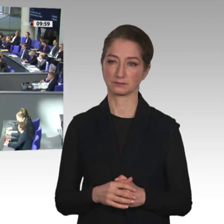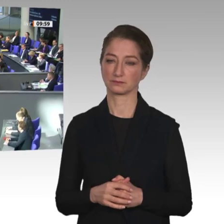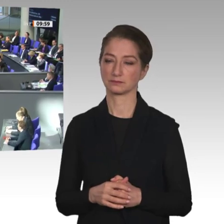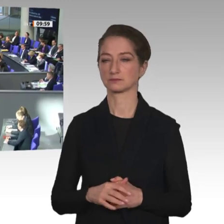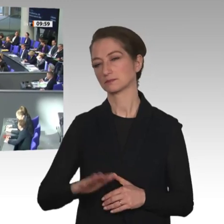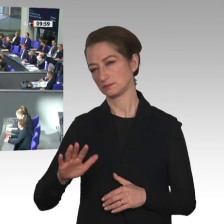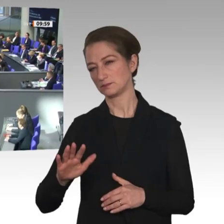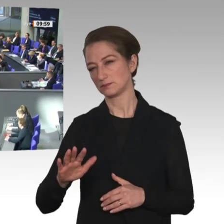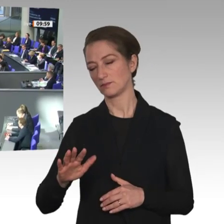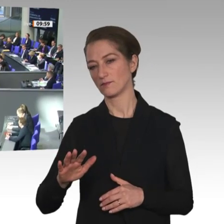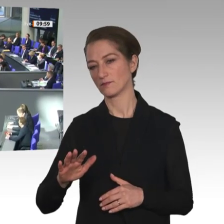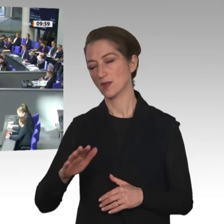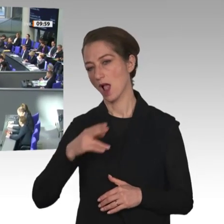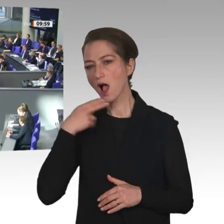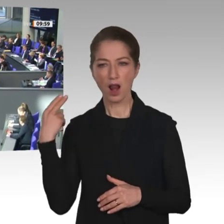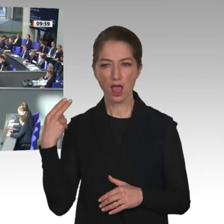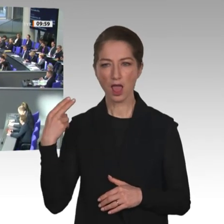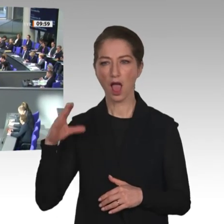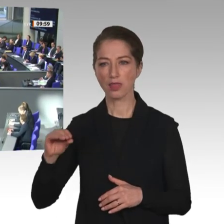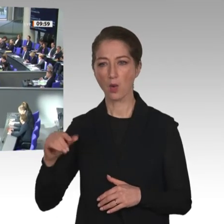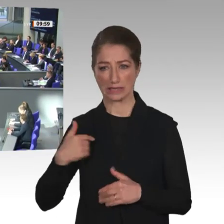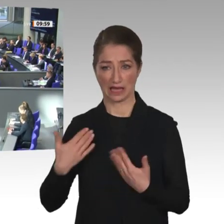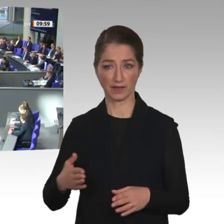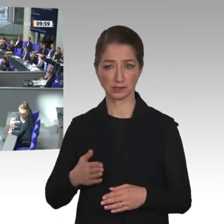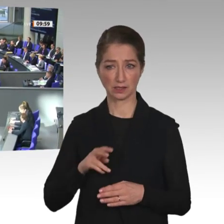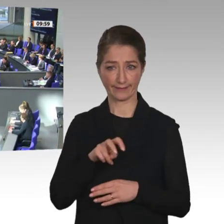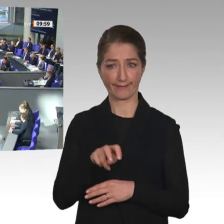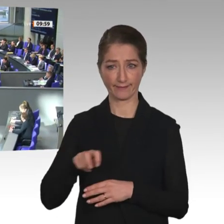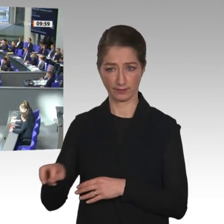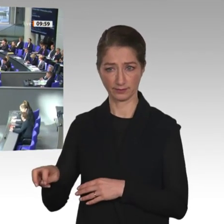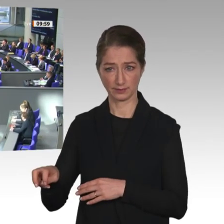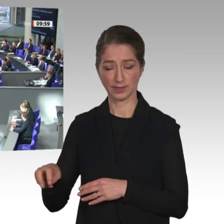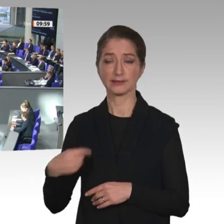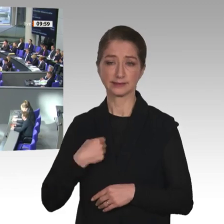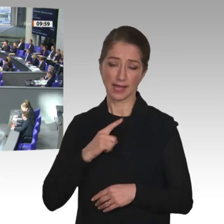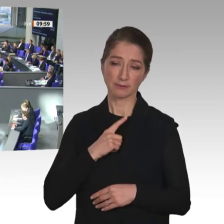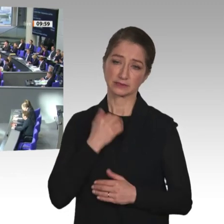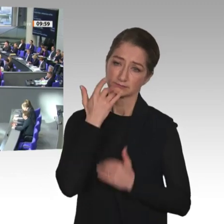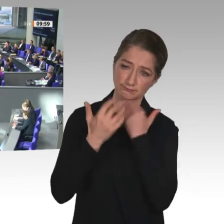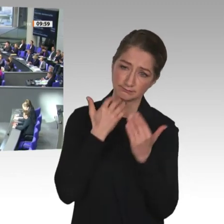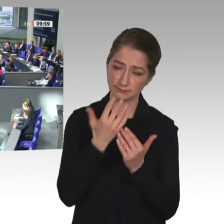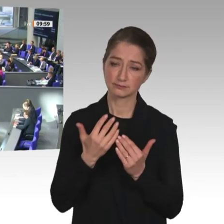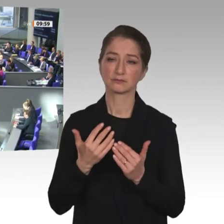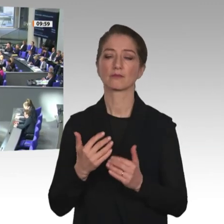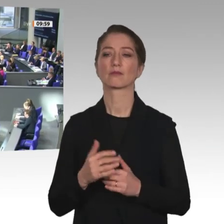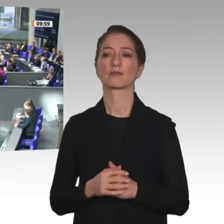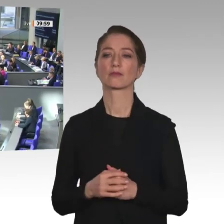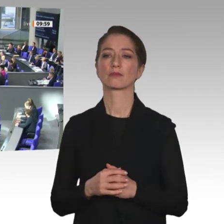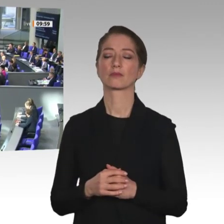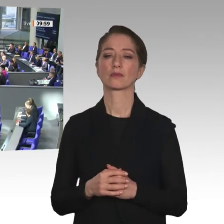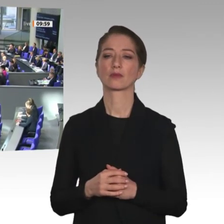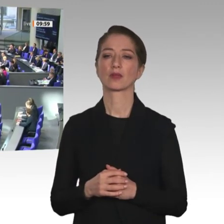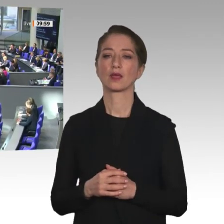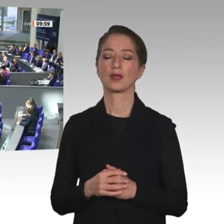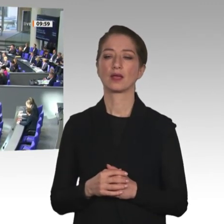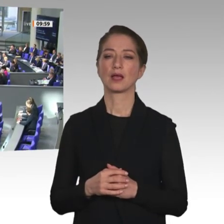Ich habe ja Halle und Hanau besucht und habe oft berichtet, dass zwei Sätze, die mir da